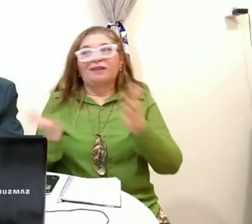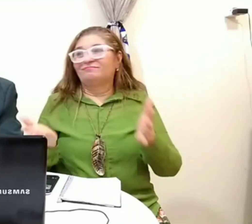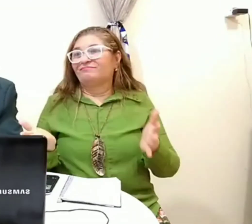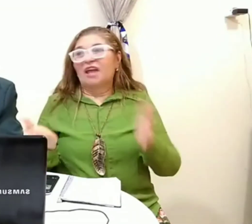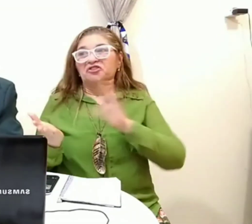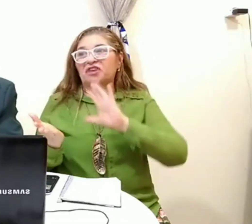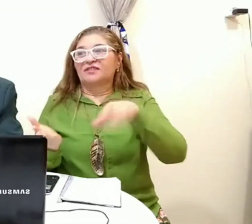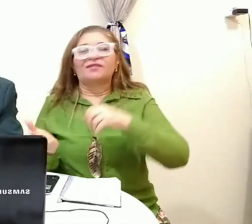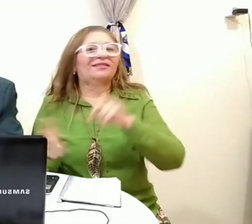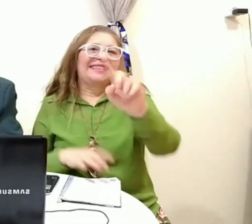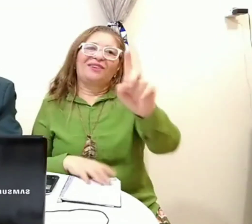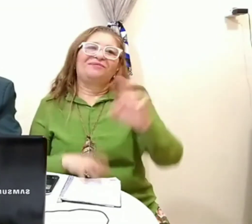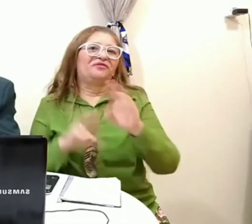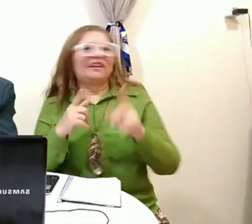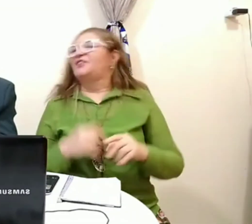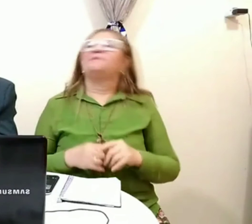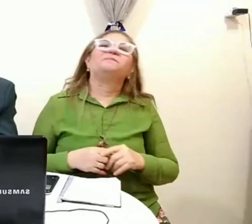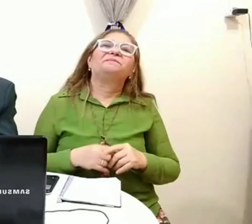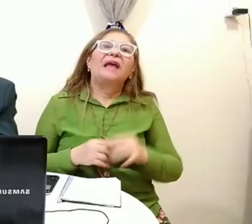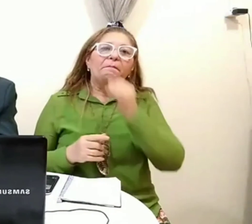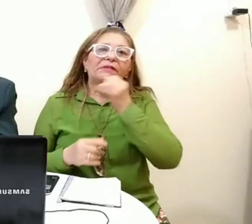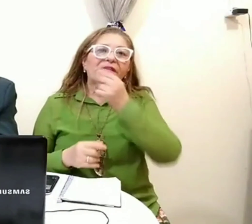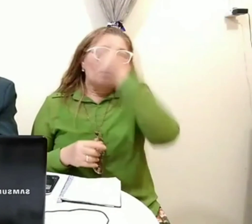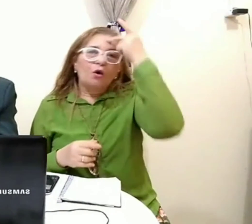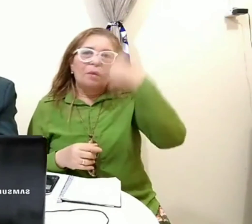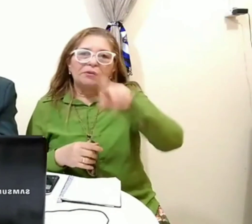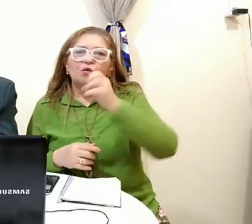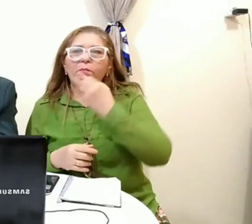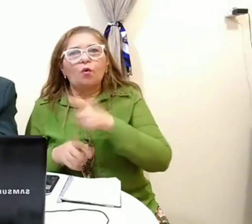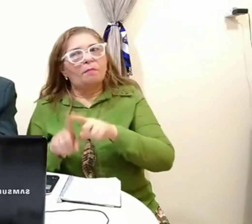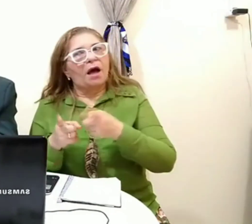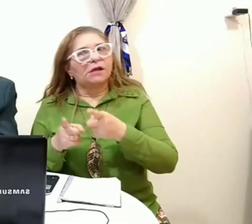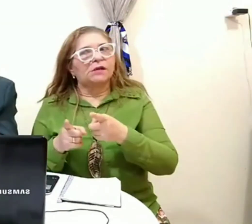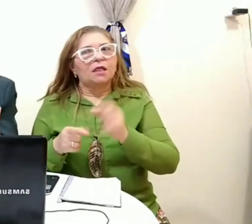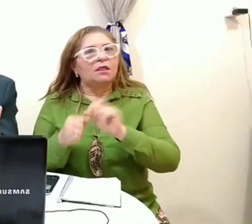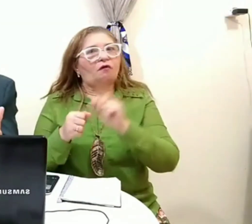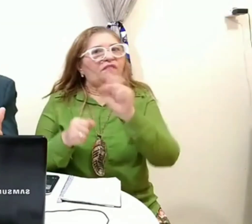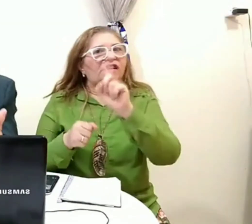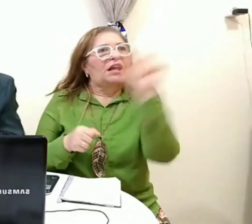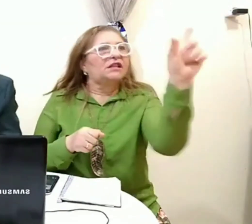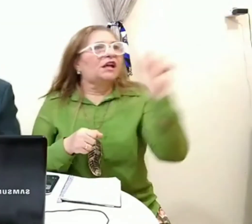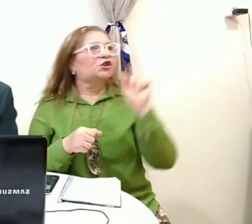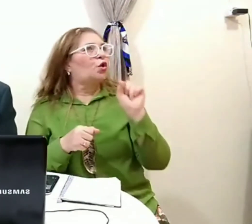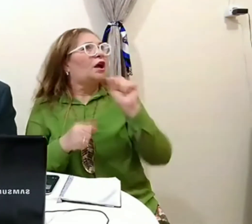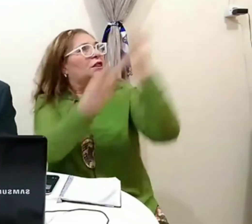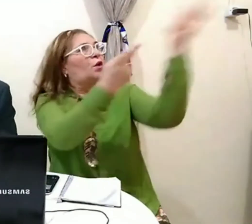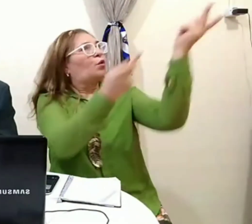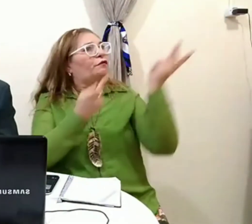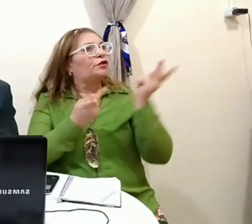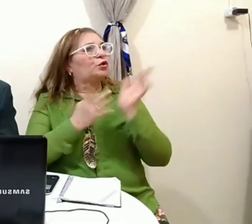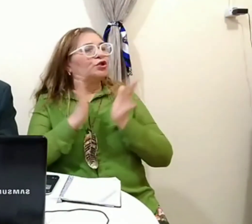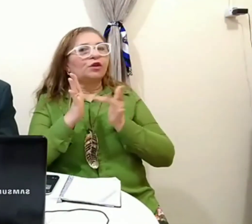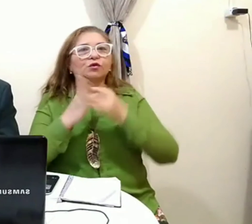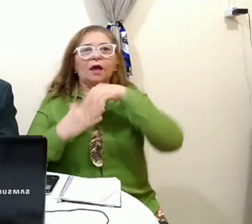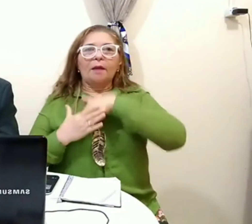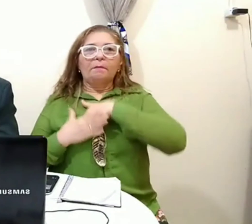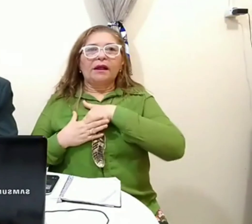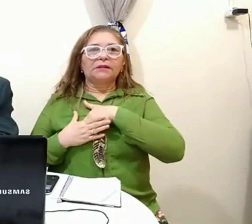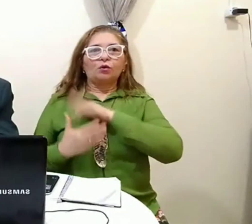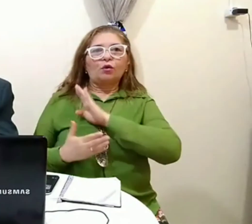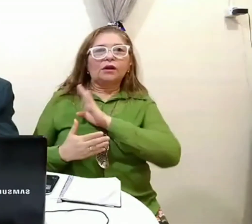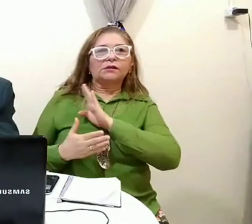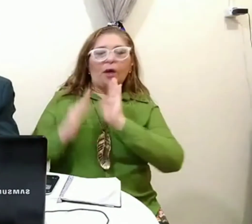salvo. Se você é uma pessoa boa, mas ainda não tomou uma decisão, não convidou Jesus para entrar e morar na